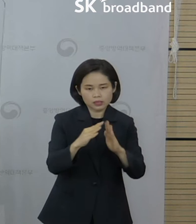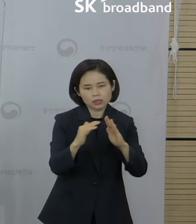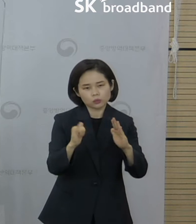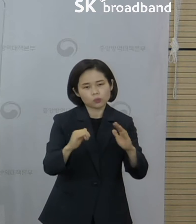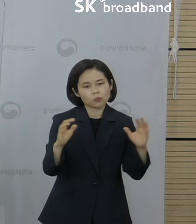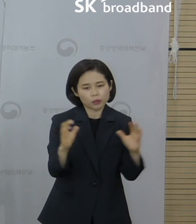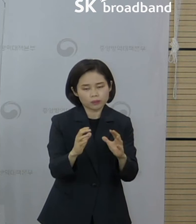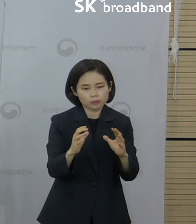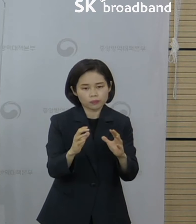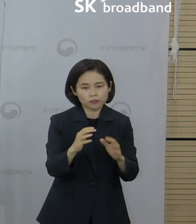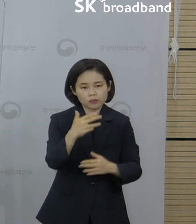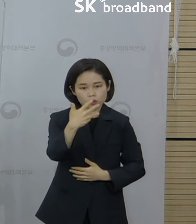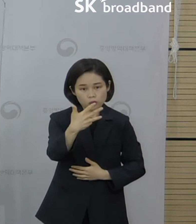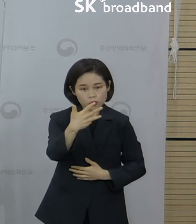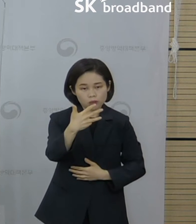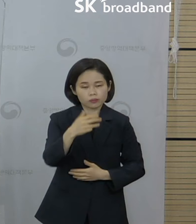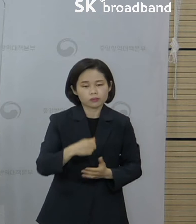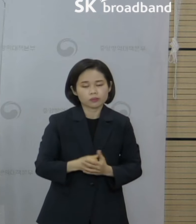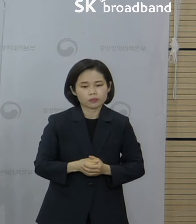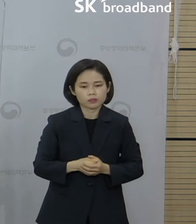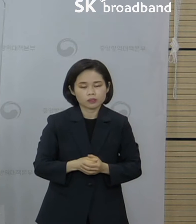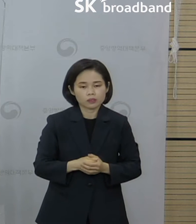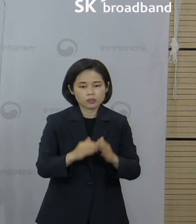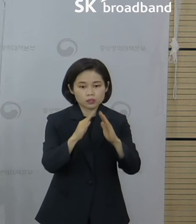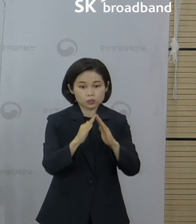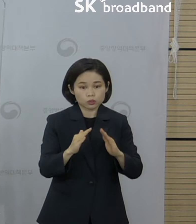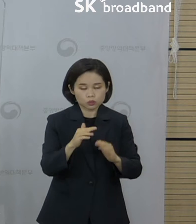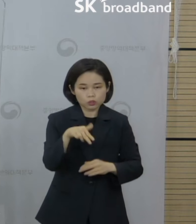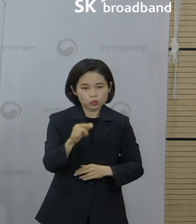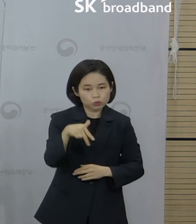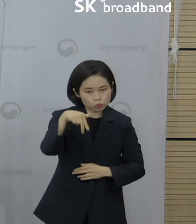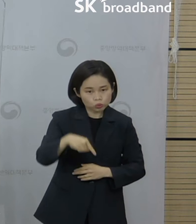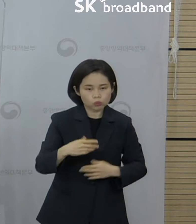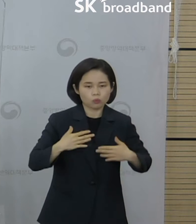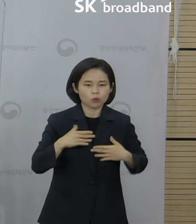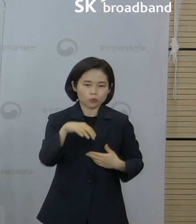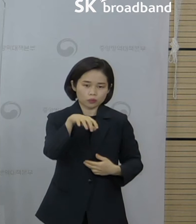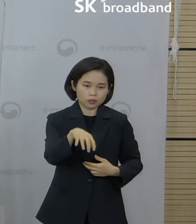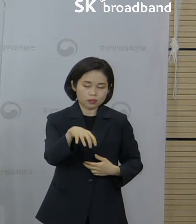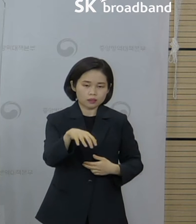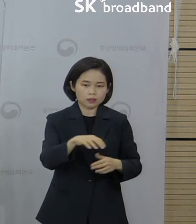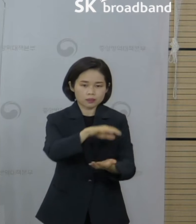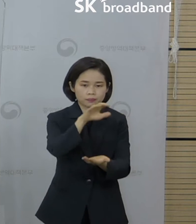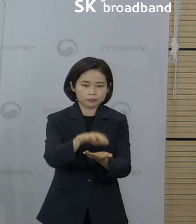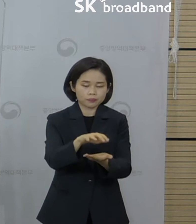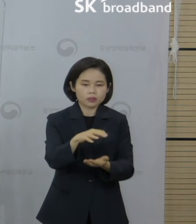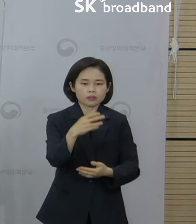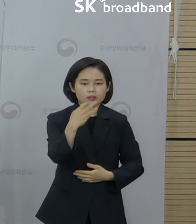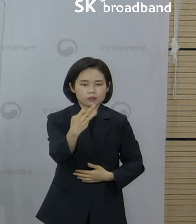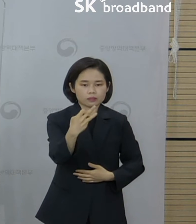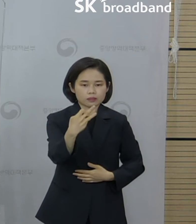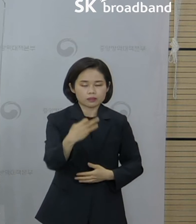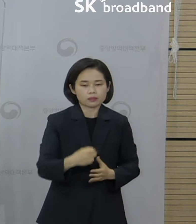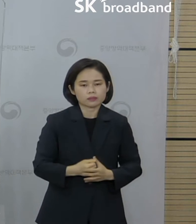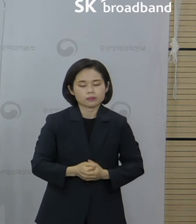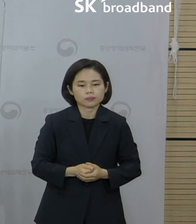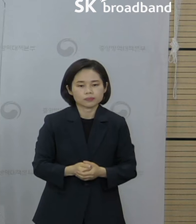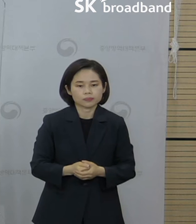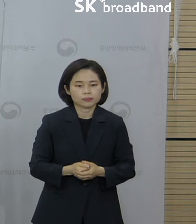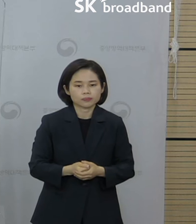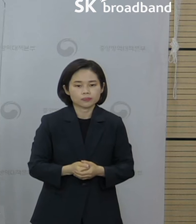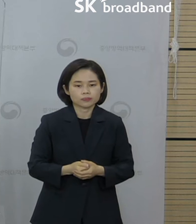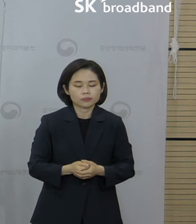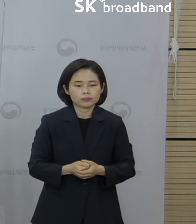모임과 관련해서 총 8명, 전주시의 목욕탕과 관련해서 총 13명이 발견되었습니다.